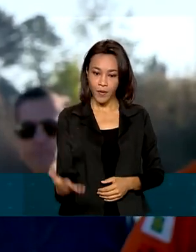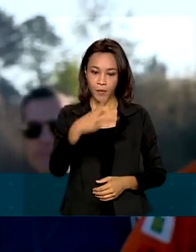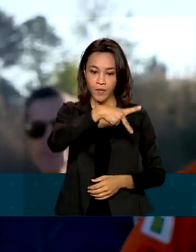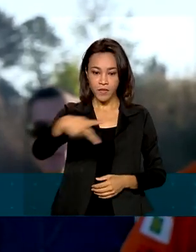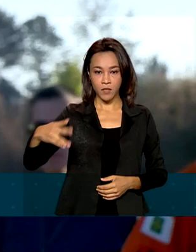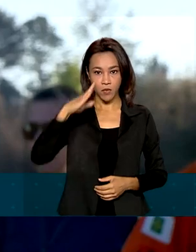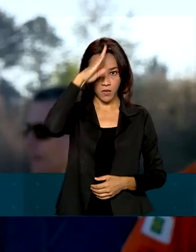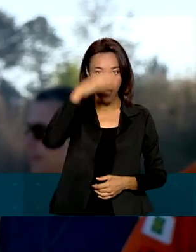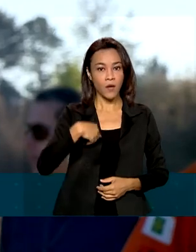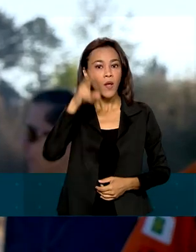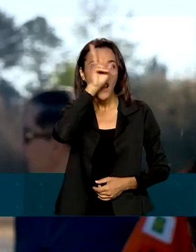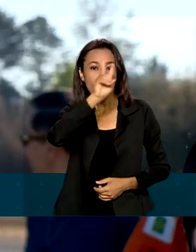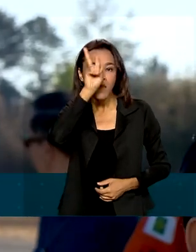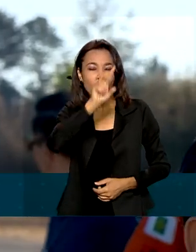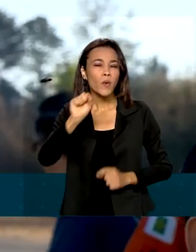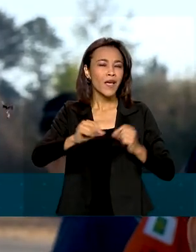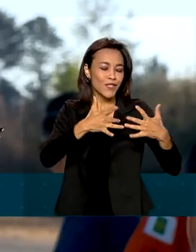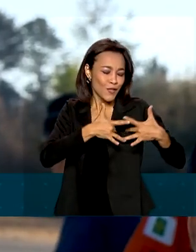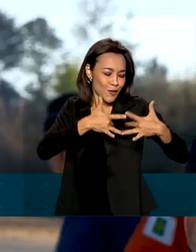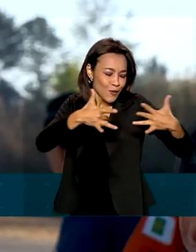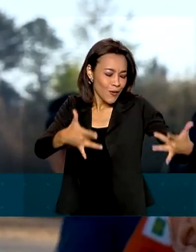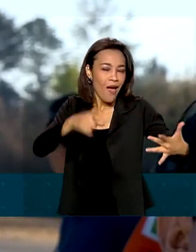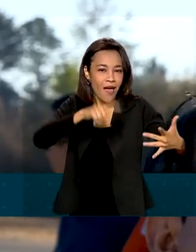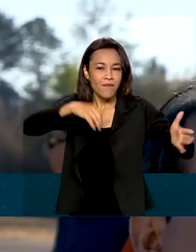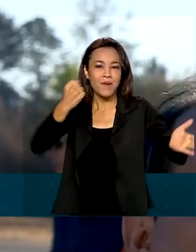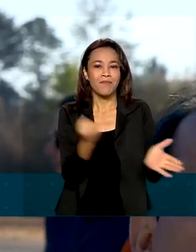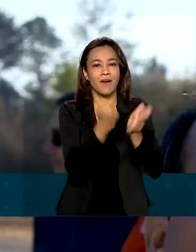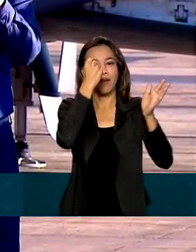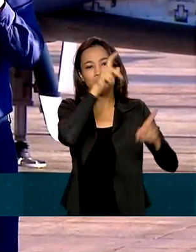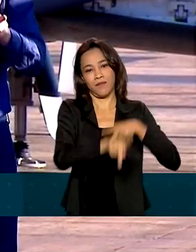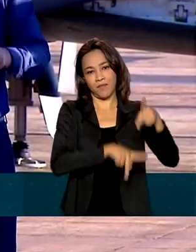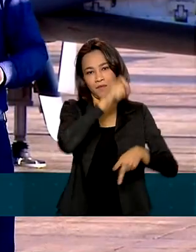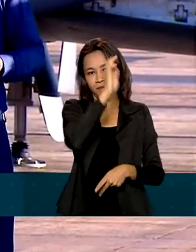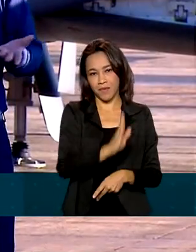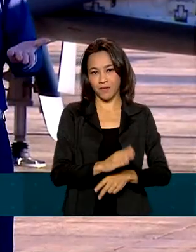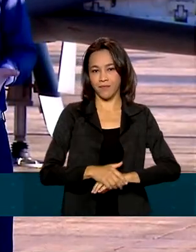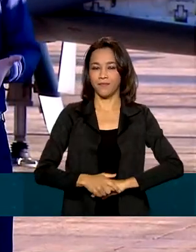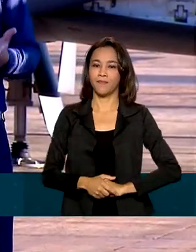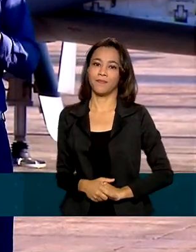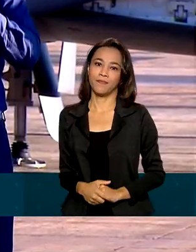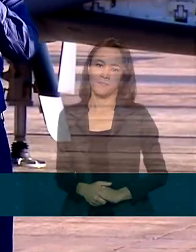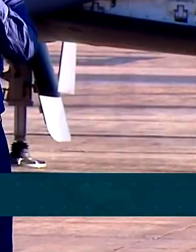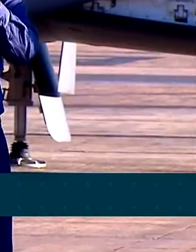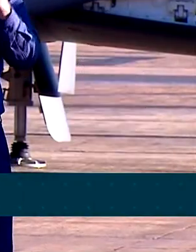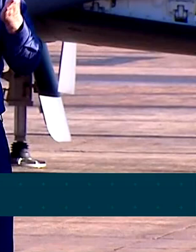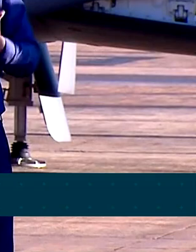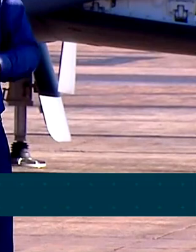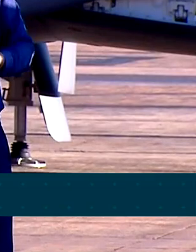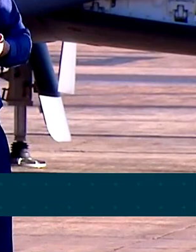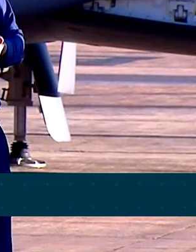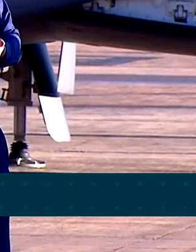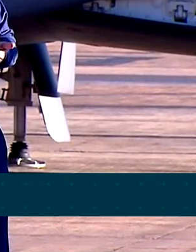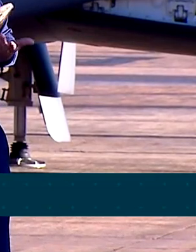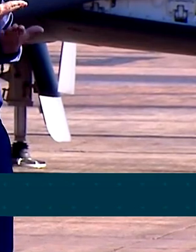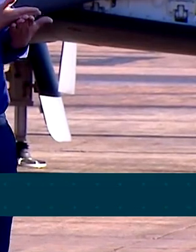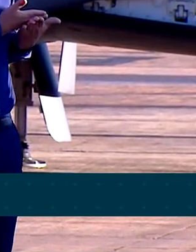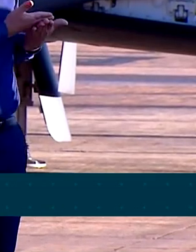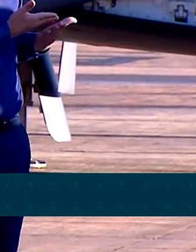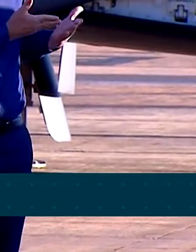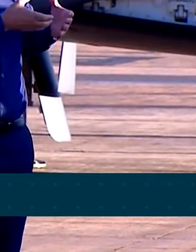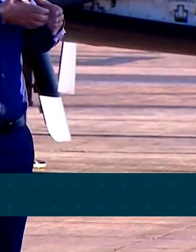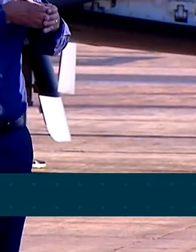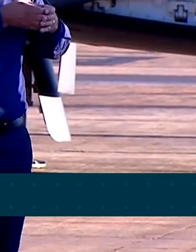lembrou que a solidariedade é uma marca do povo brasileiro. Hoje aqui eu cumprimento este